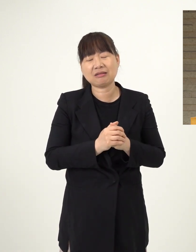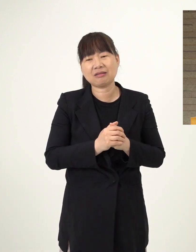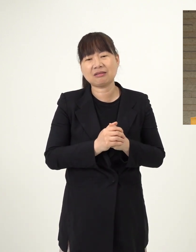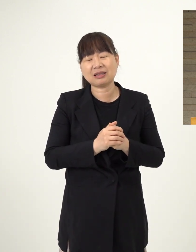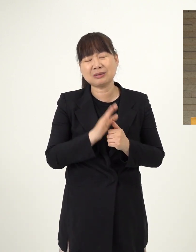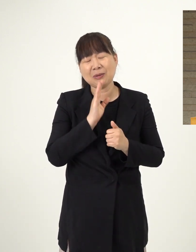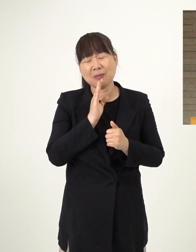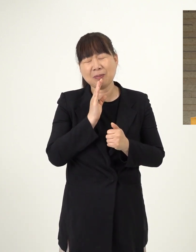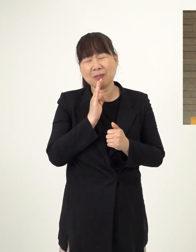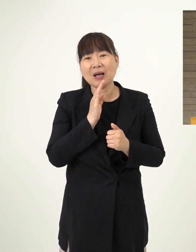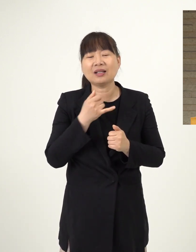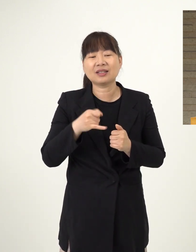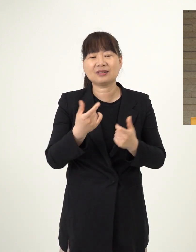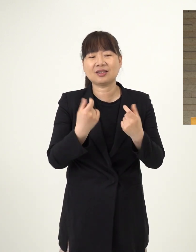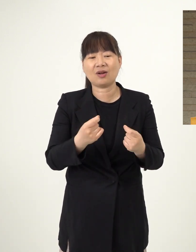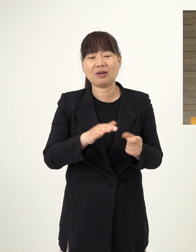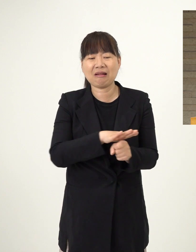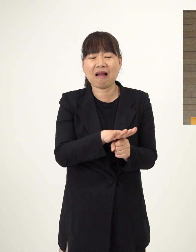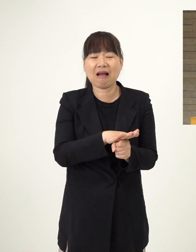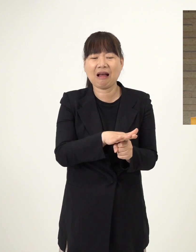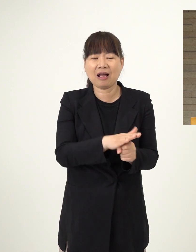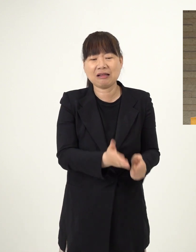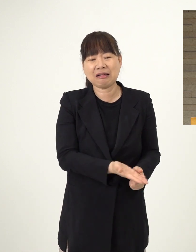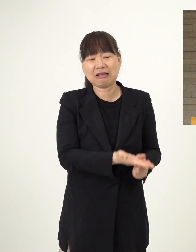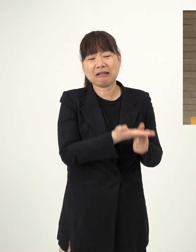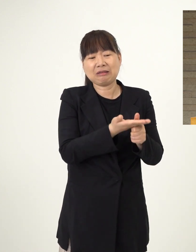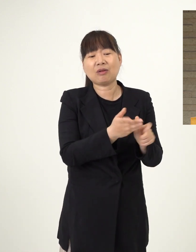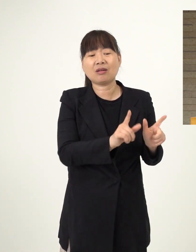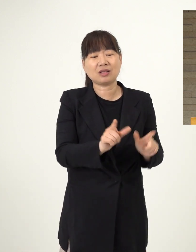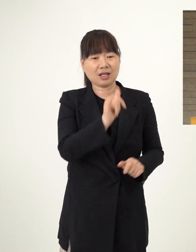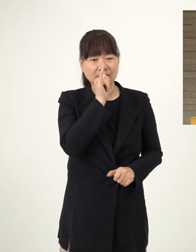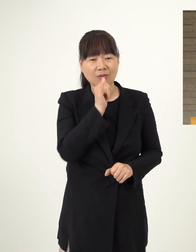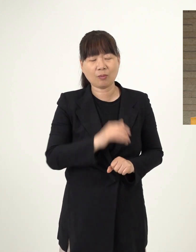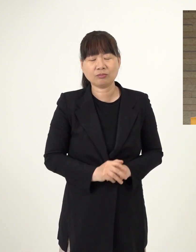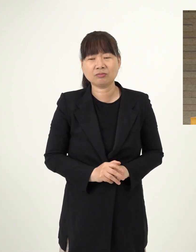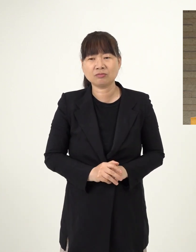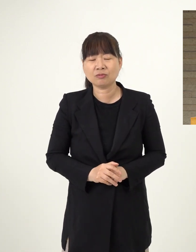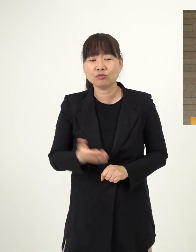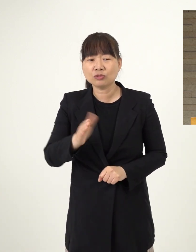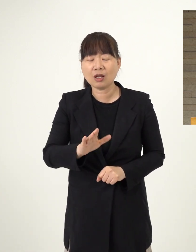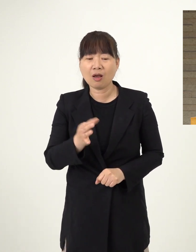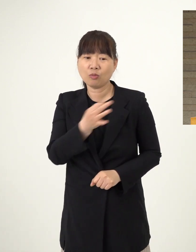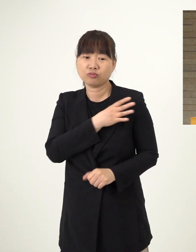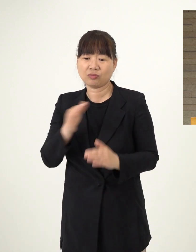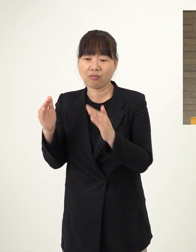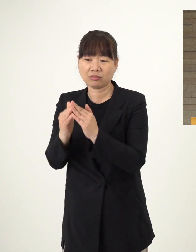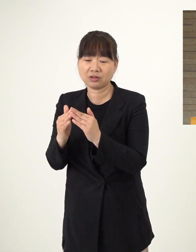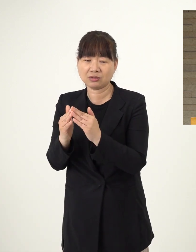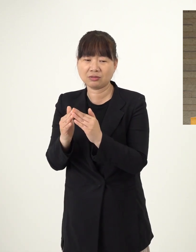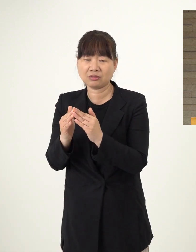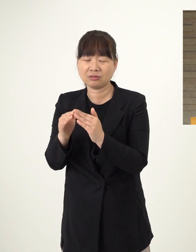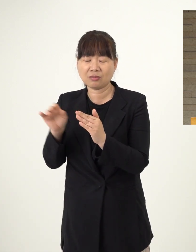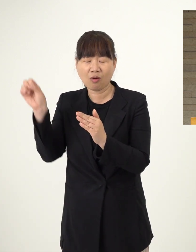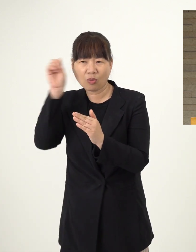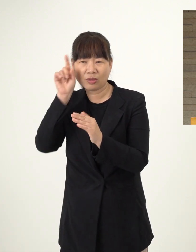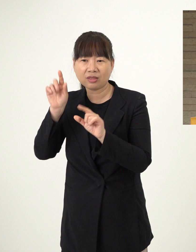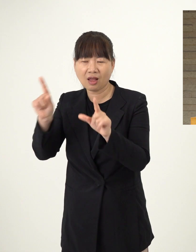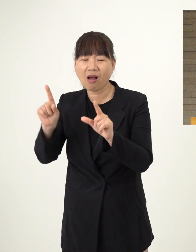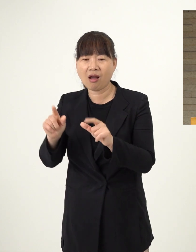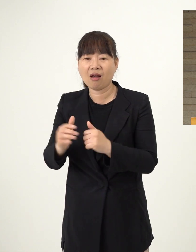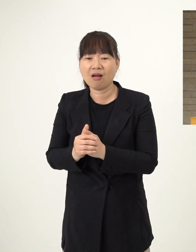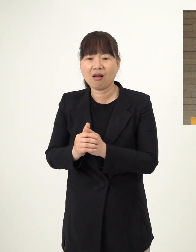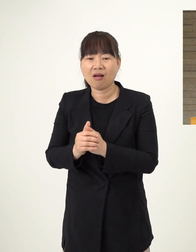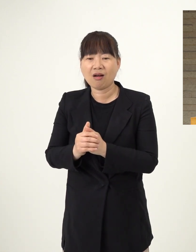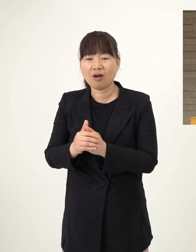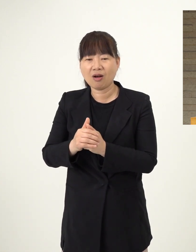딸처럼 애지중지 키우고 살았답니다. 그런데 어느 날 그 부잣집에 행인이